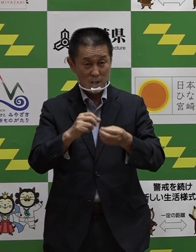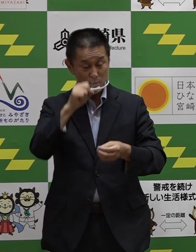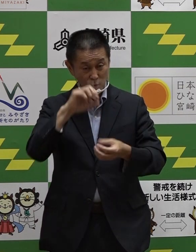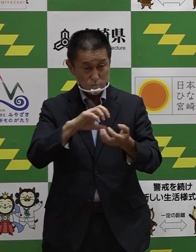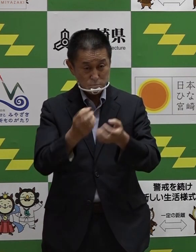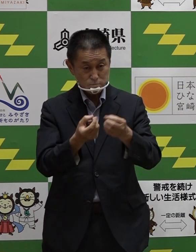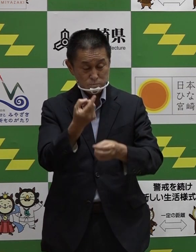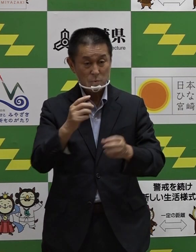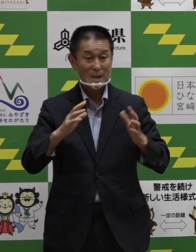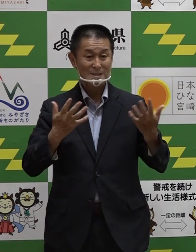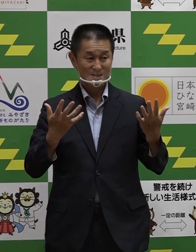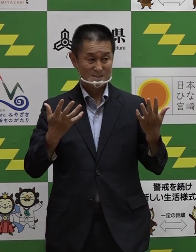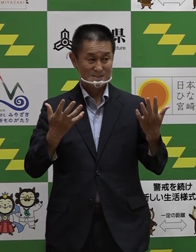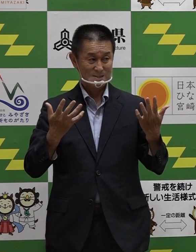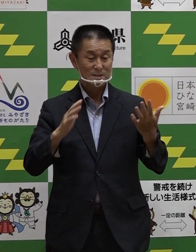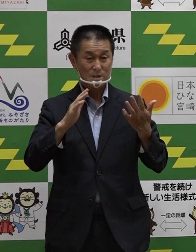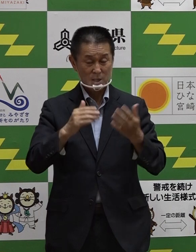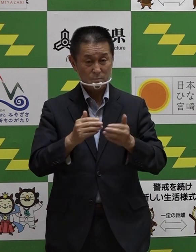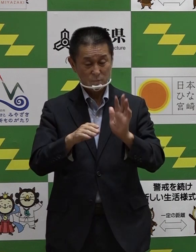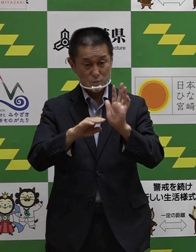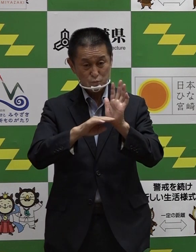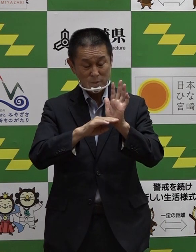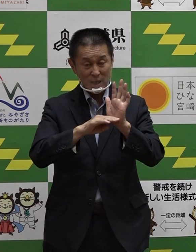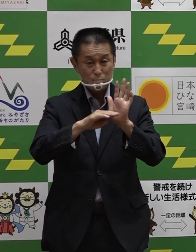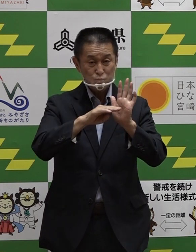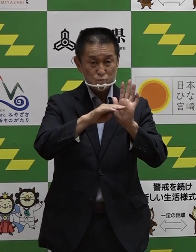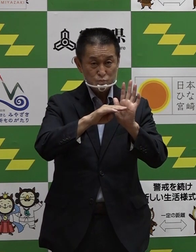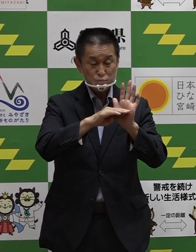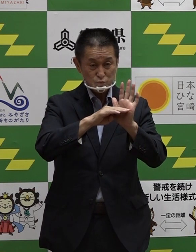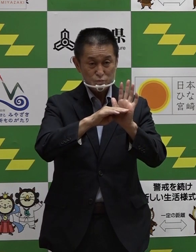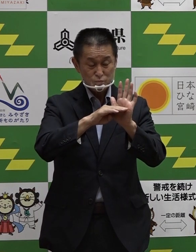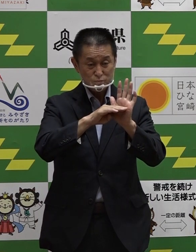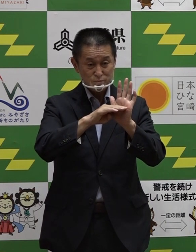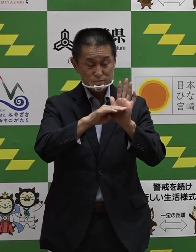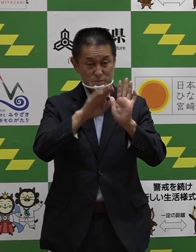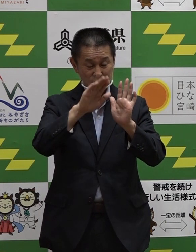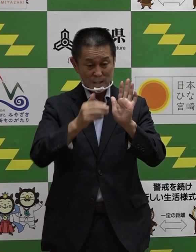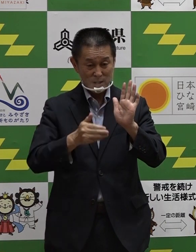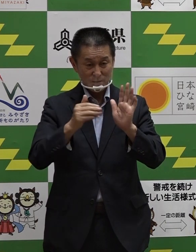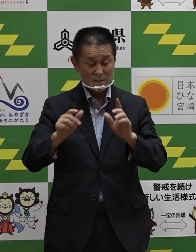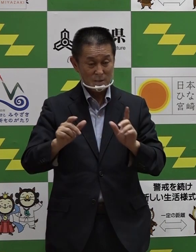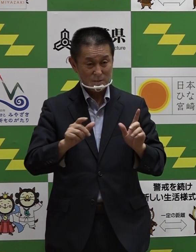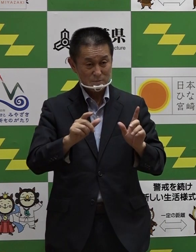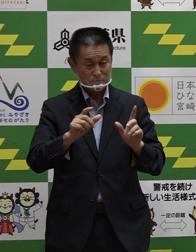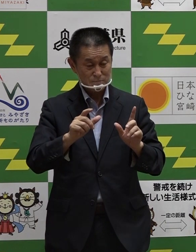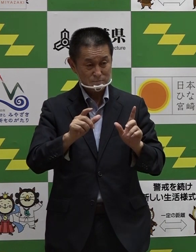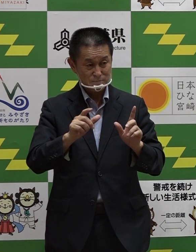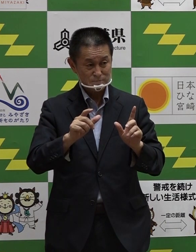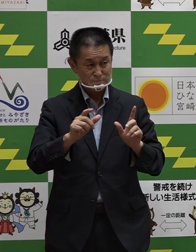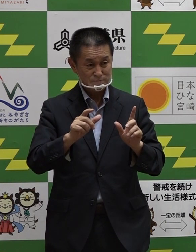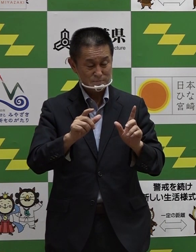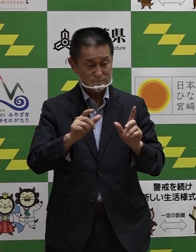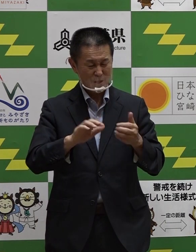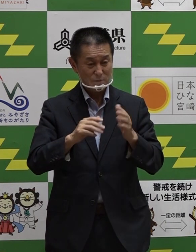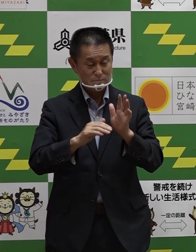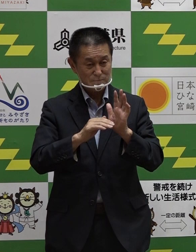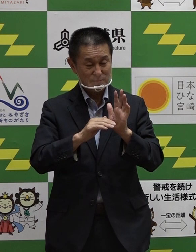を含めて、ステップをこうさらに進める選択肢もあったかと思いますが、今